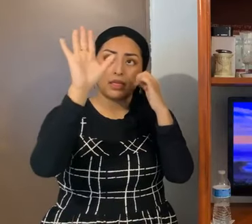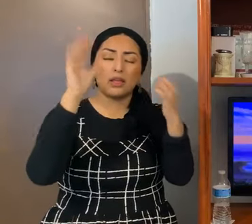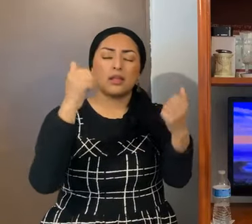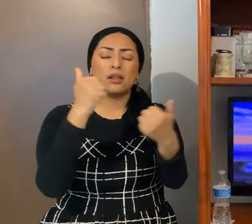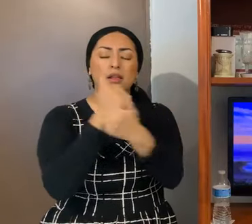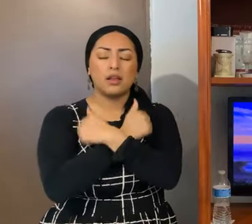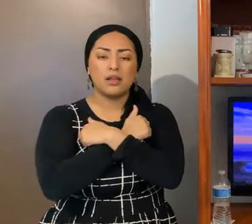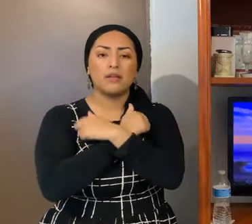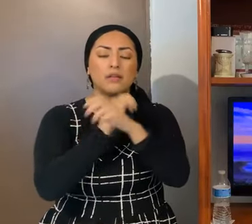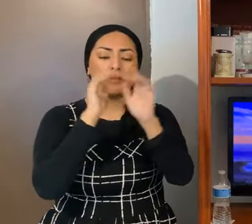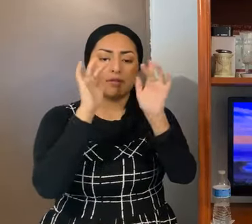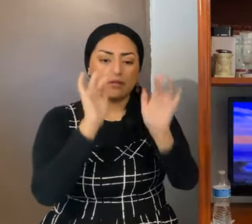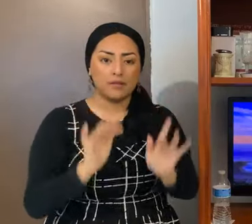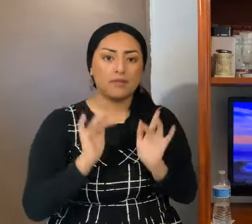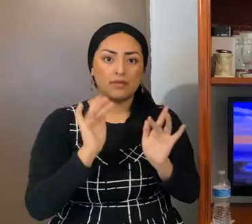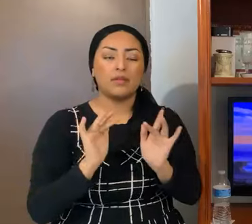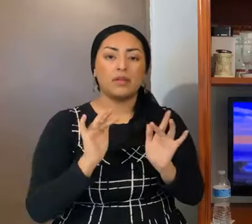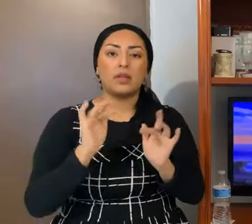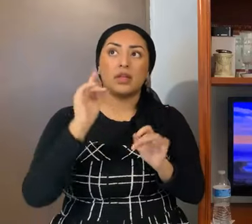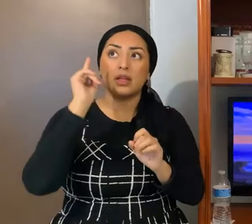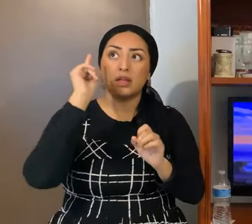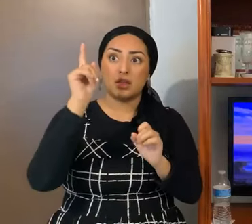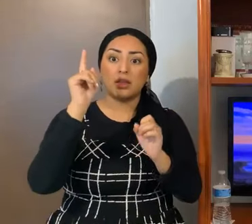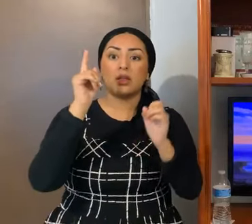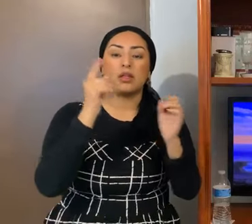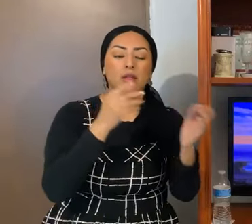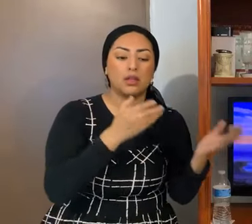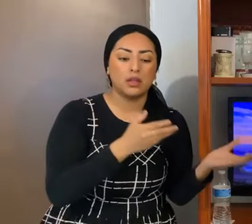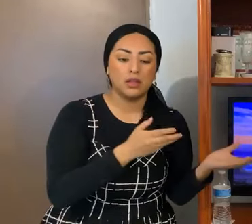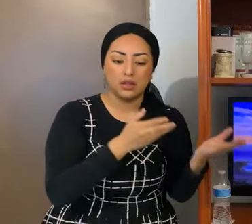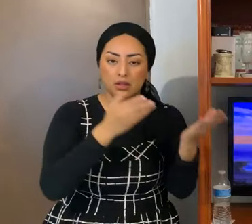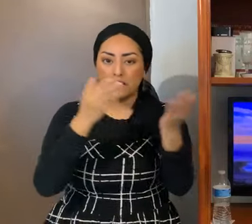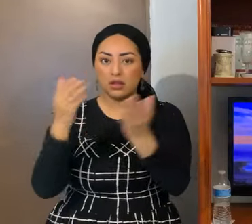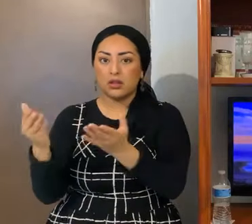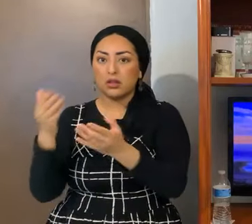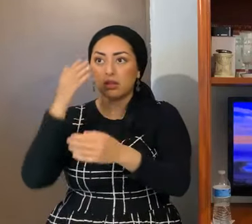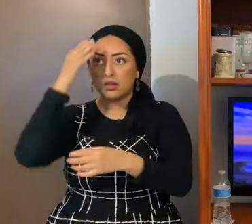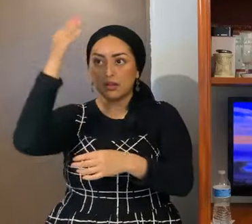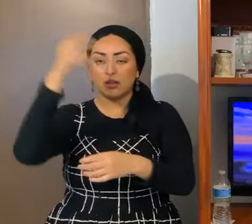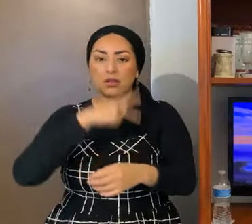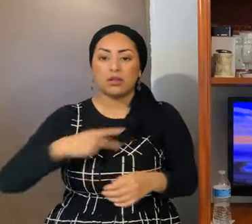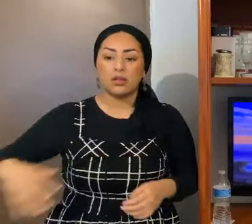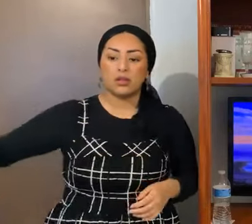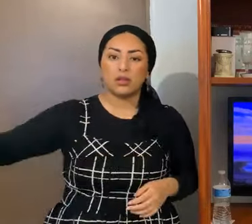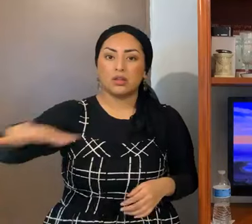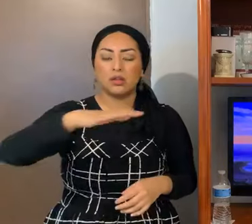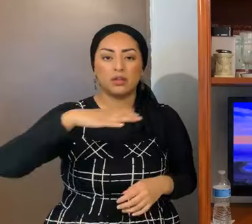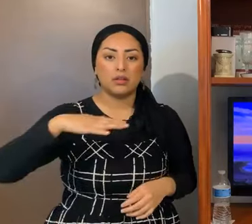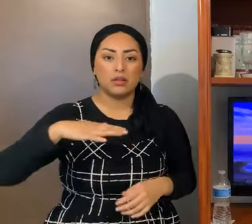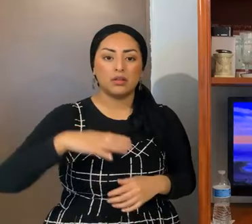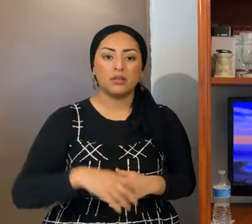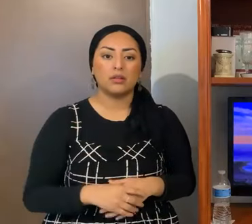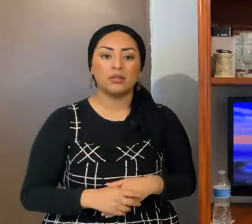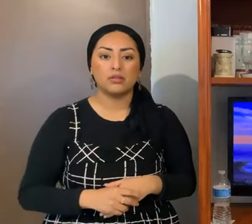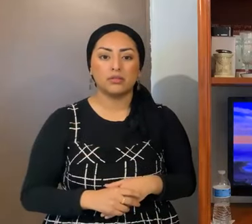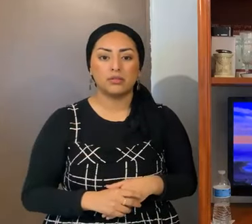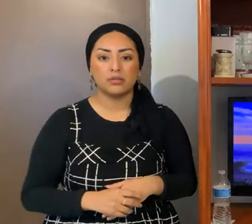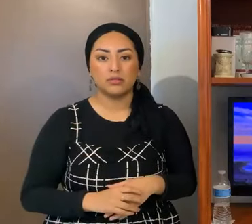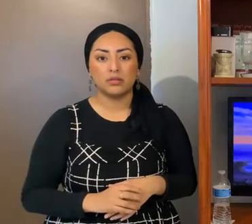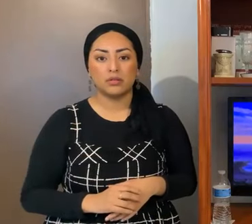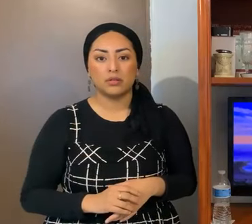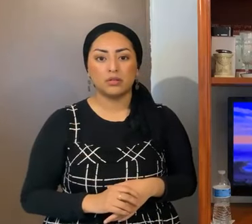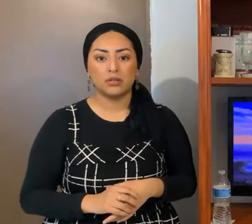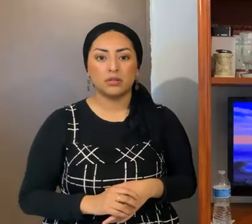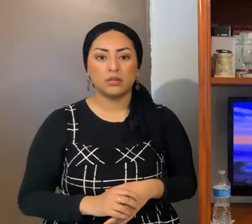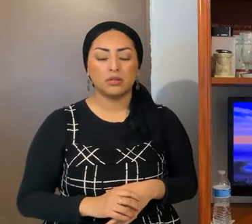amor y por su compasión, es que Él nos llevará al reino venidero, al Malchut Shamaim. Pero no es